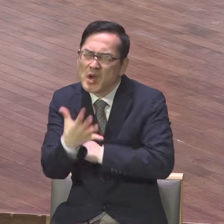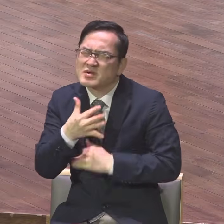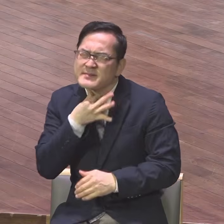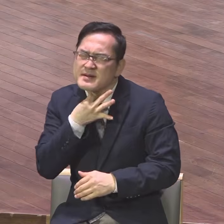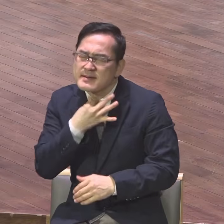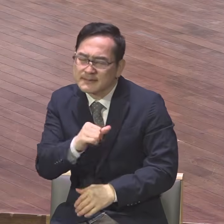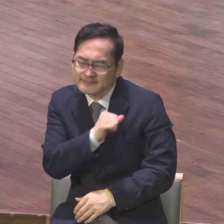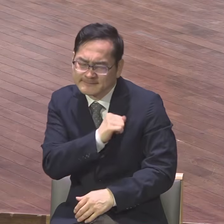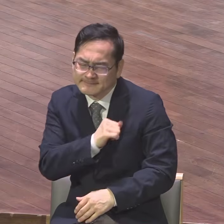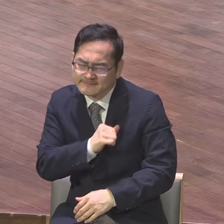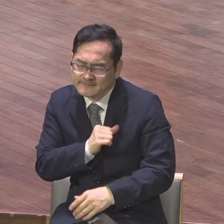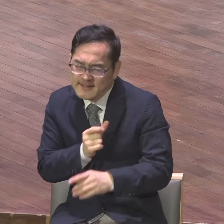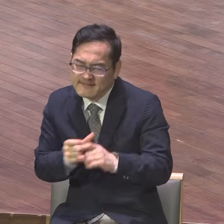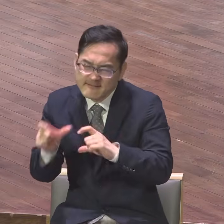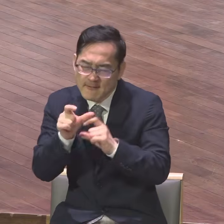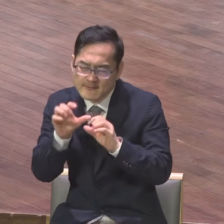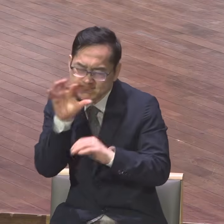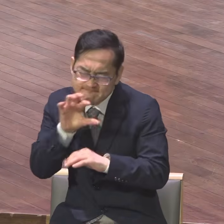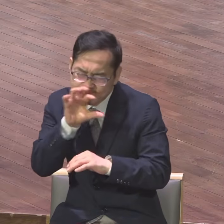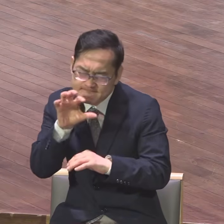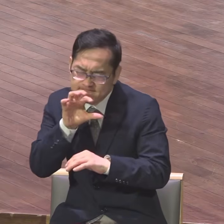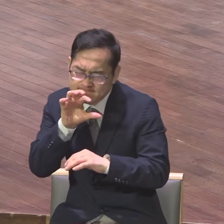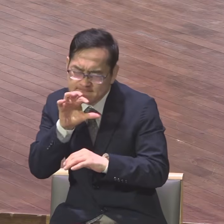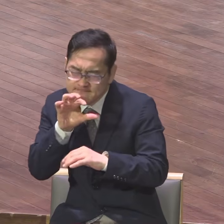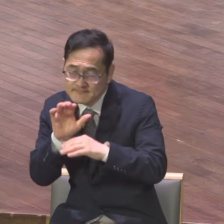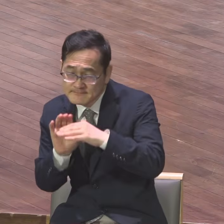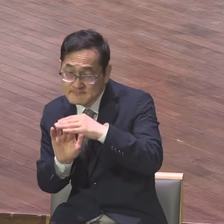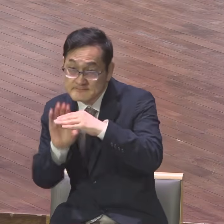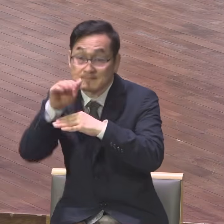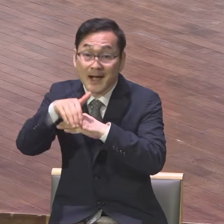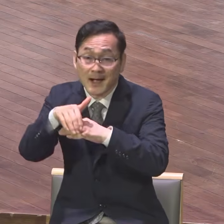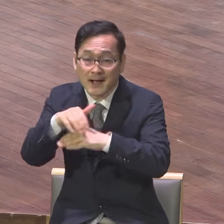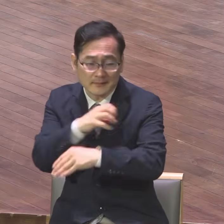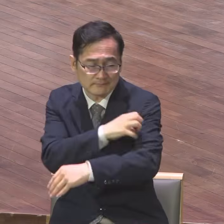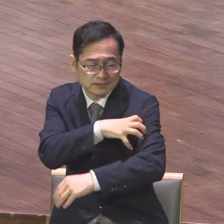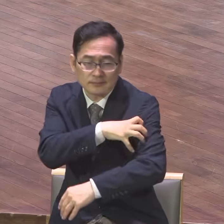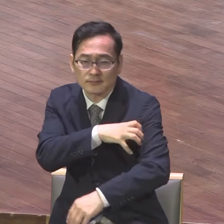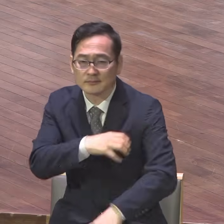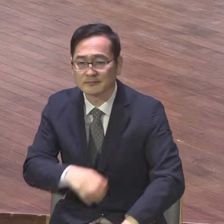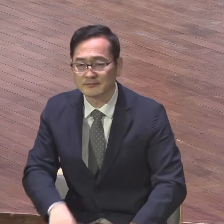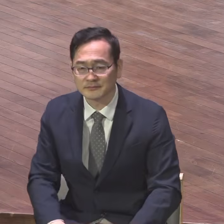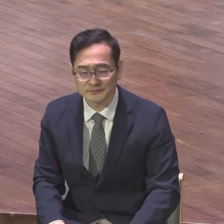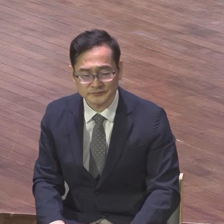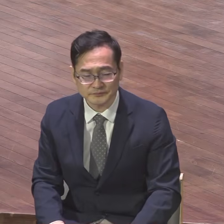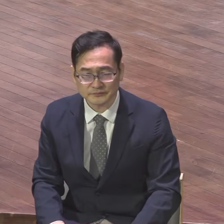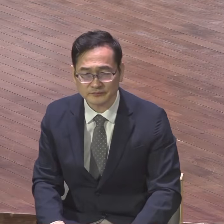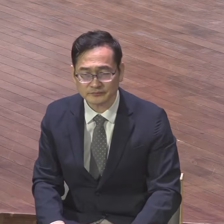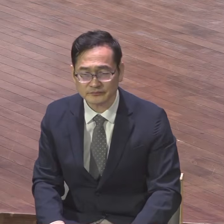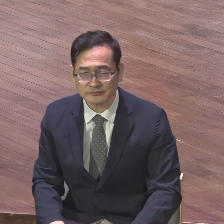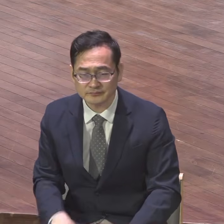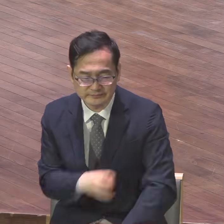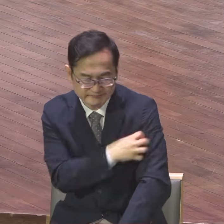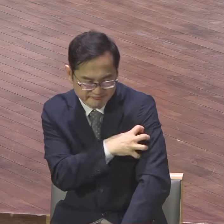요거 뛰어넘는, 여기서 이제 철익이 되니까 이길 수 있죠.